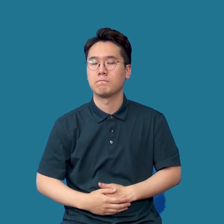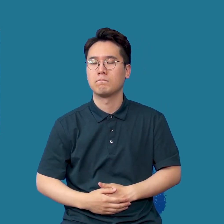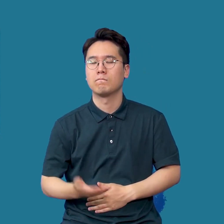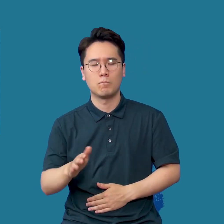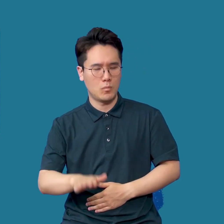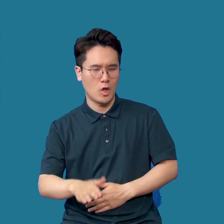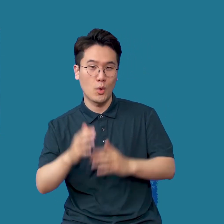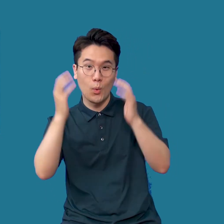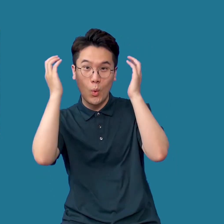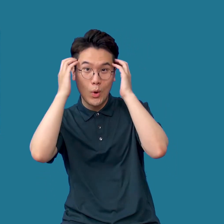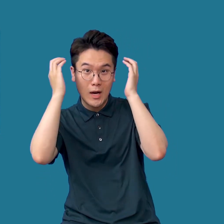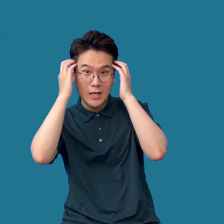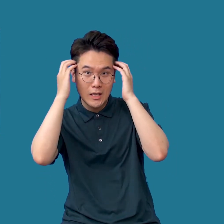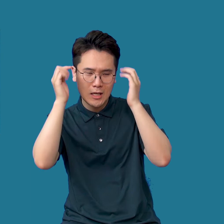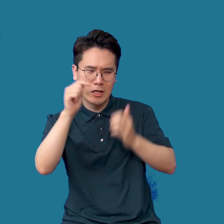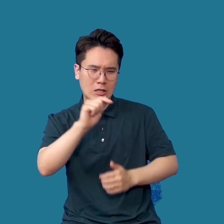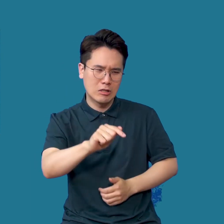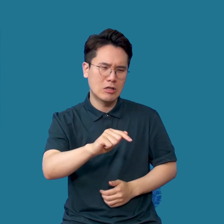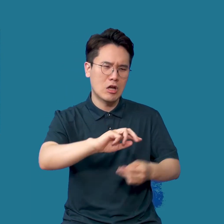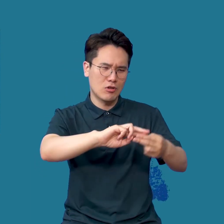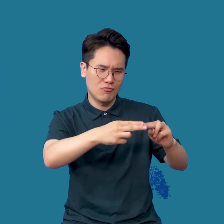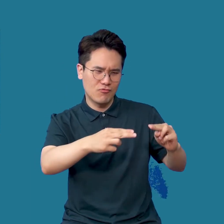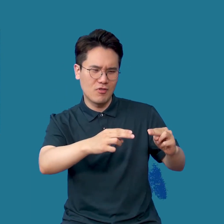얽매인 결박을 태워 없애버립니다.